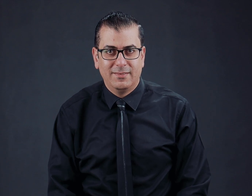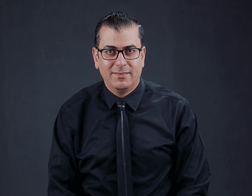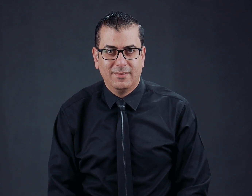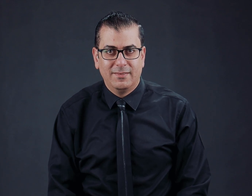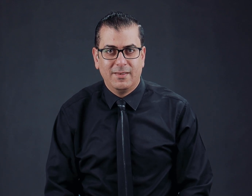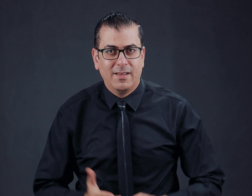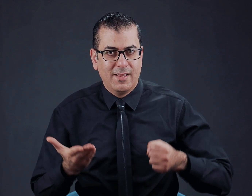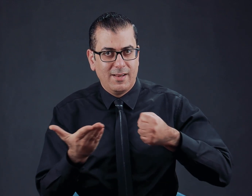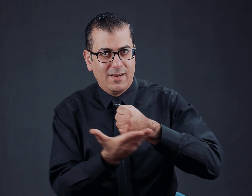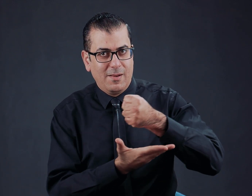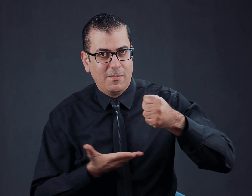الرمثة،